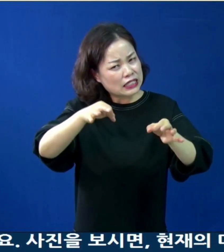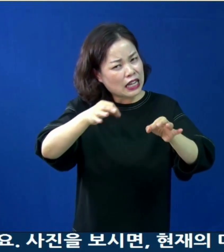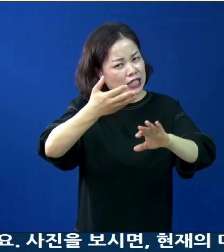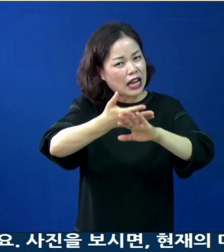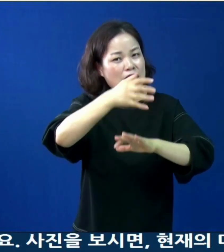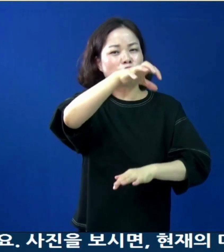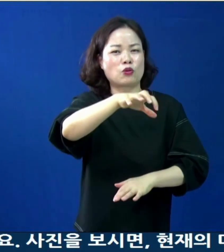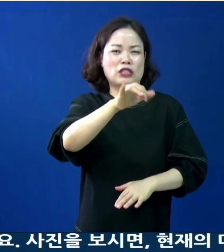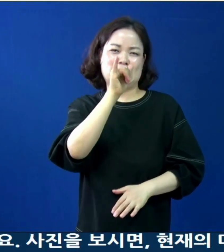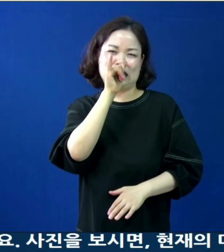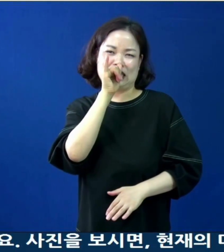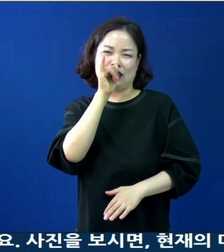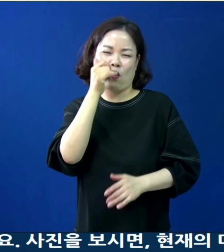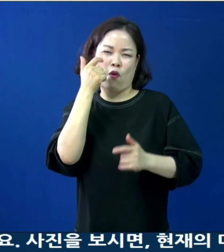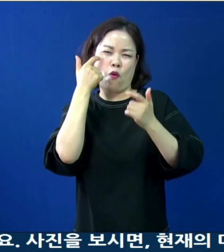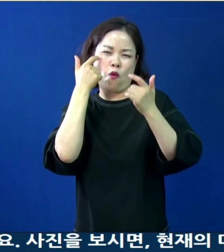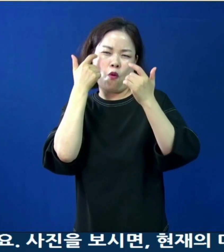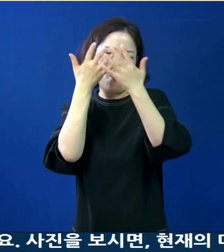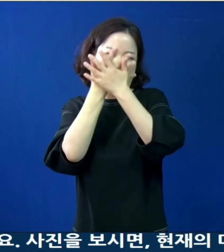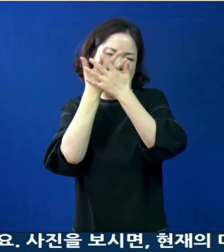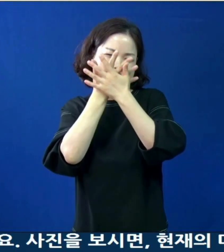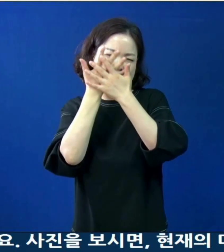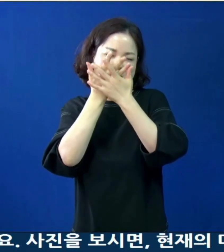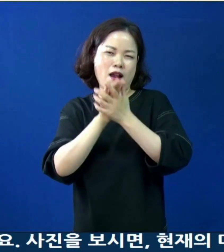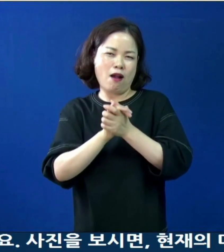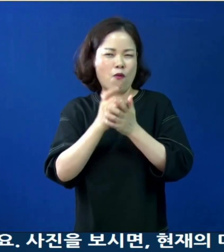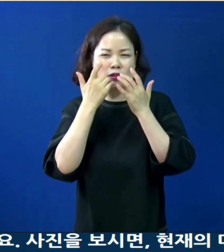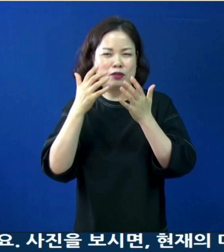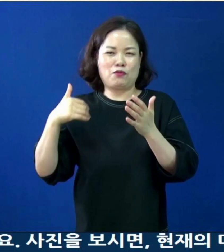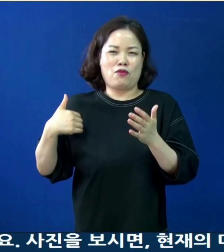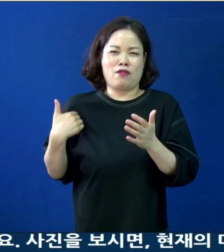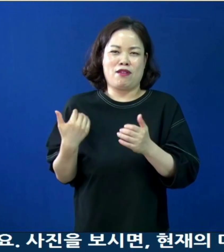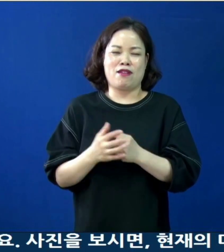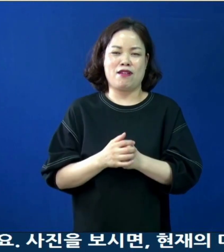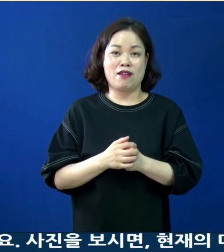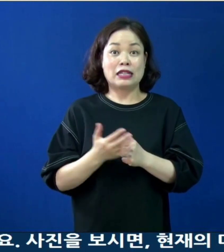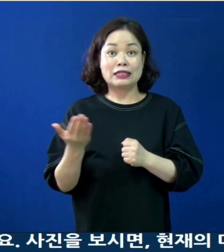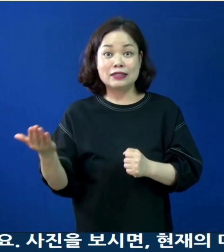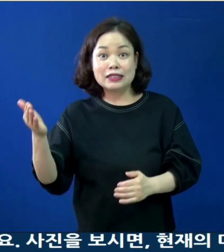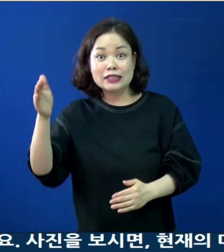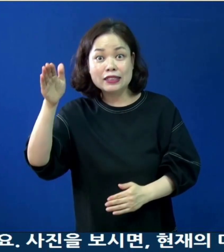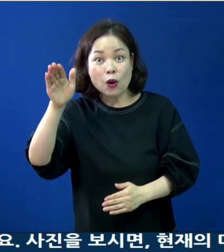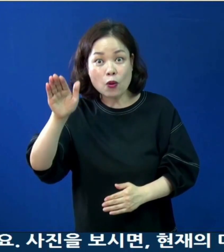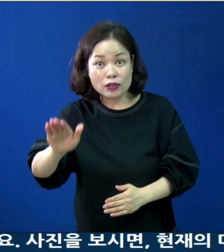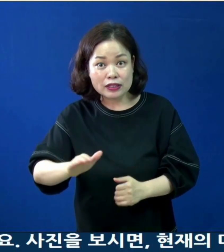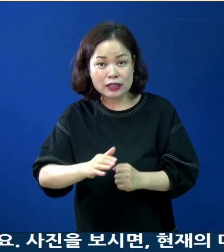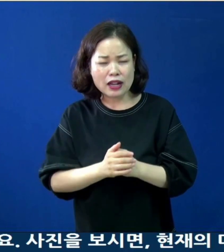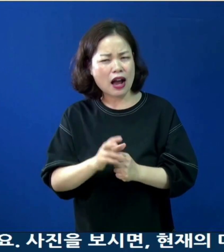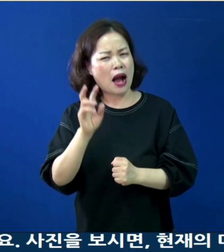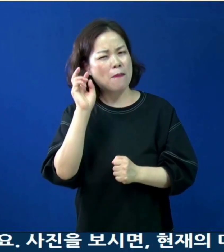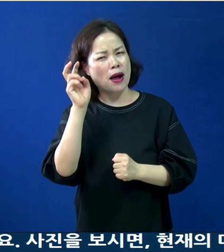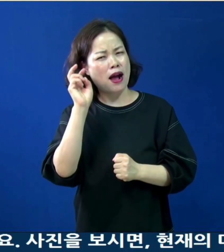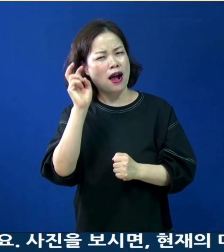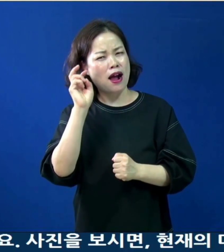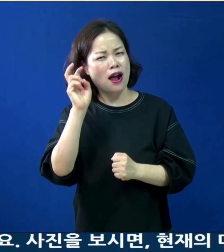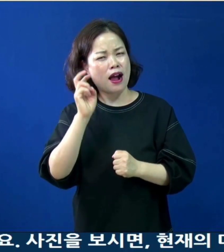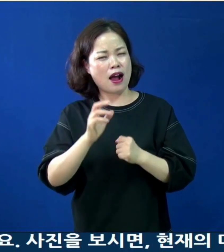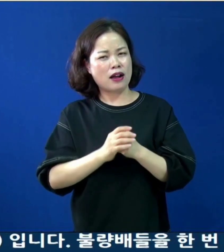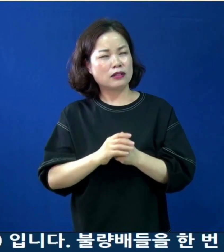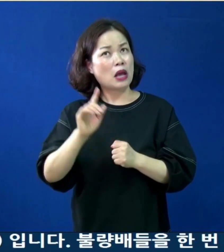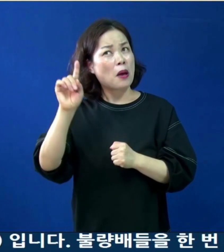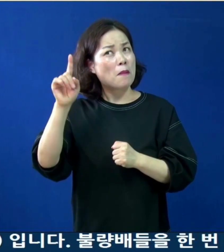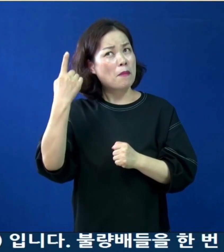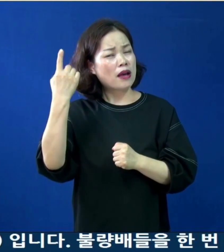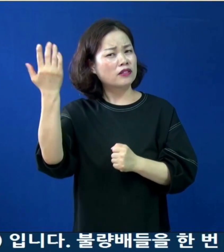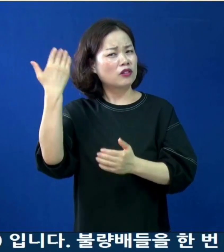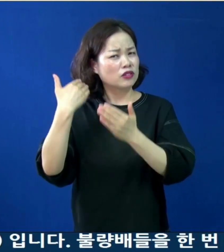다른 곳에 있었는지 확신할 수는 없습니다. 확증할 수는 없어요. 그런데 아마도 한 100년 전의